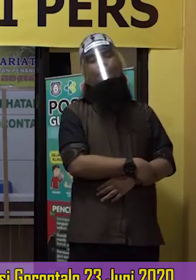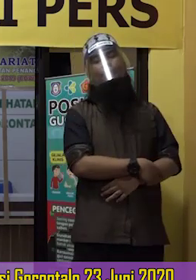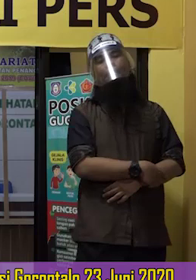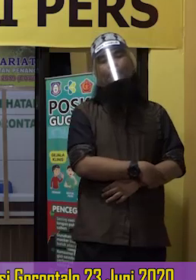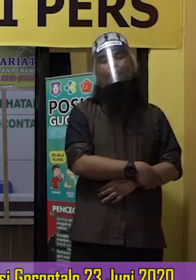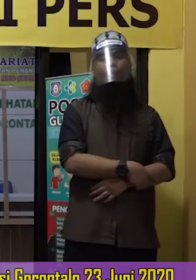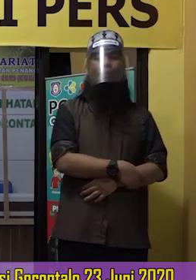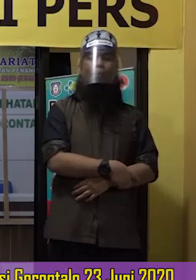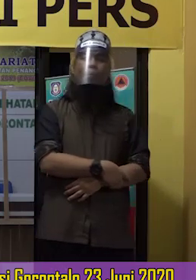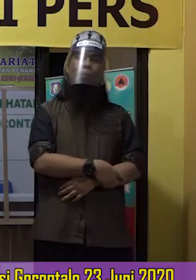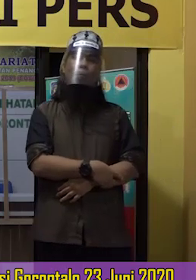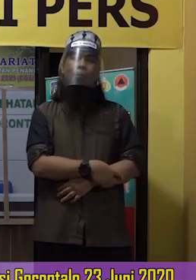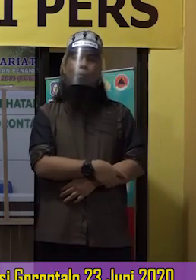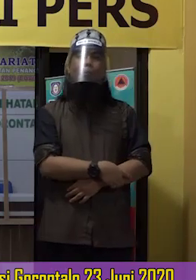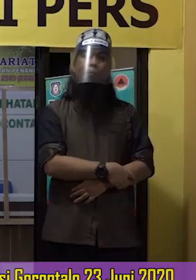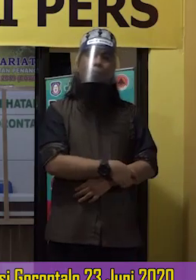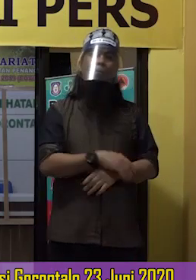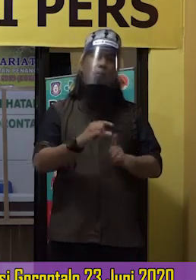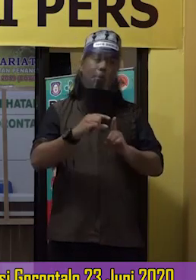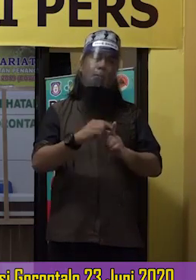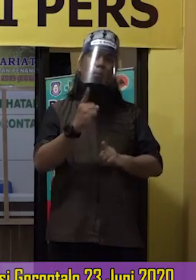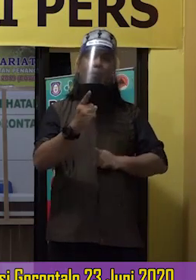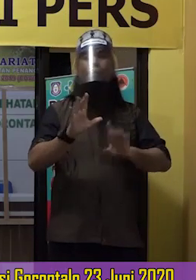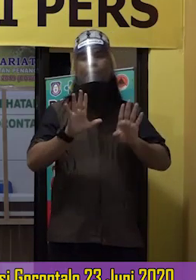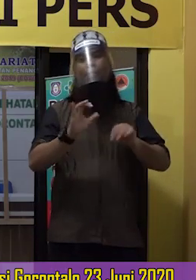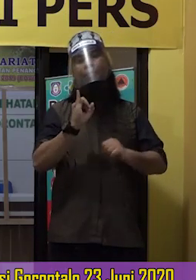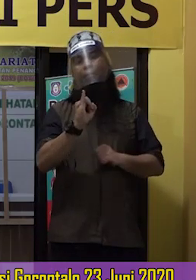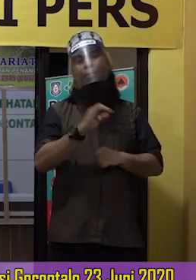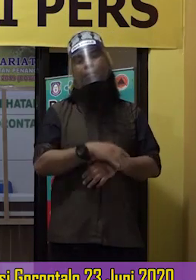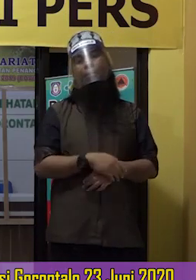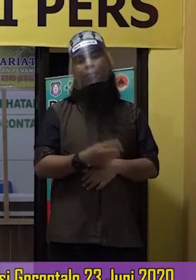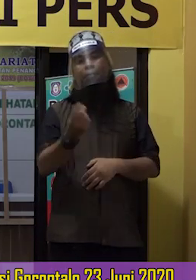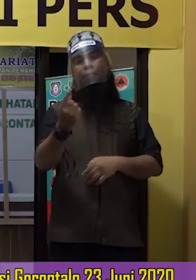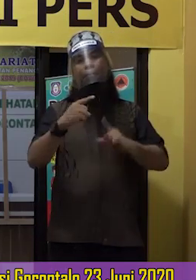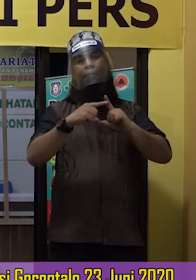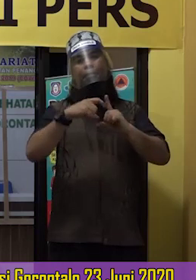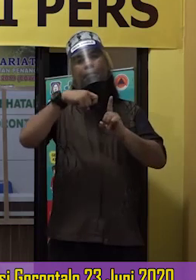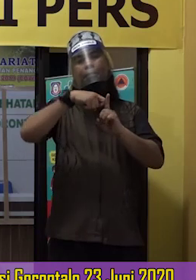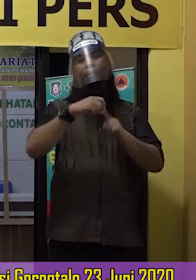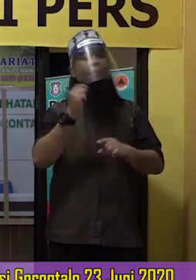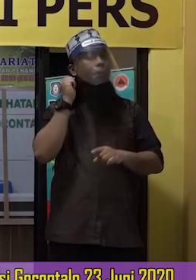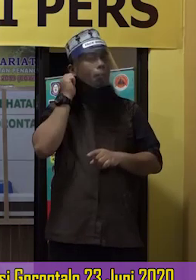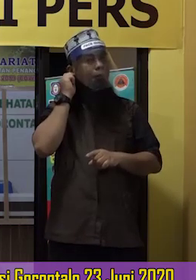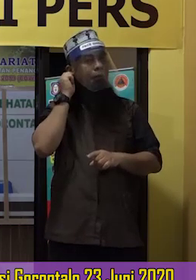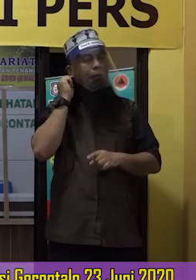Yang berikutnya yang sembuh adalah pasien 191 RAK,